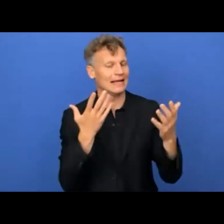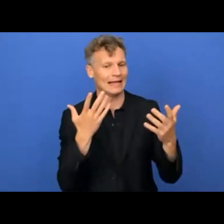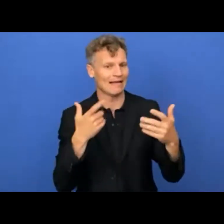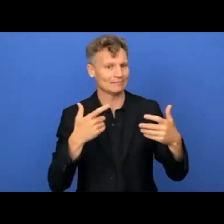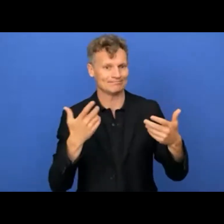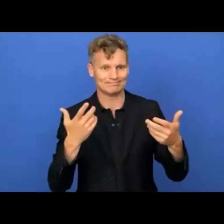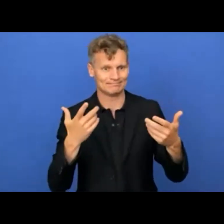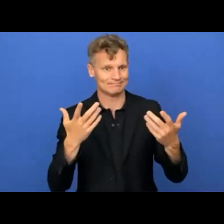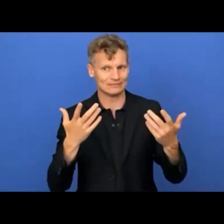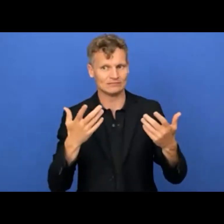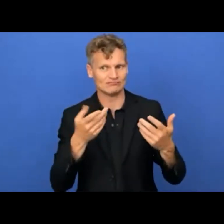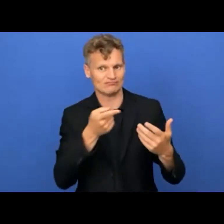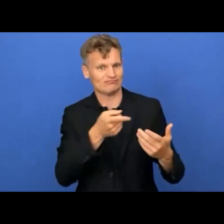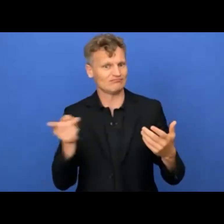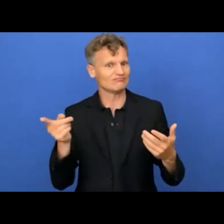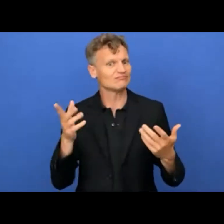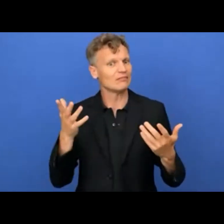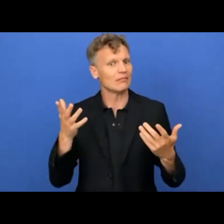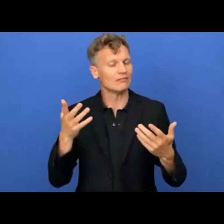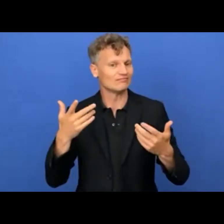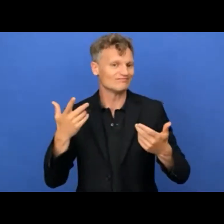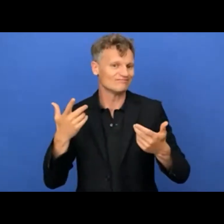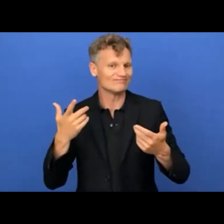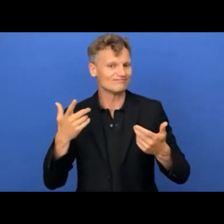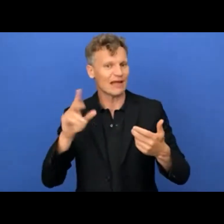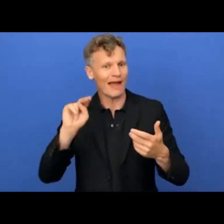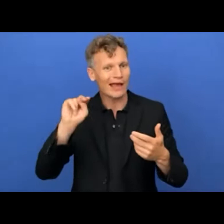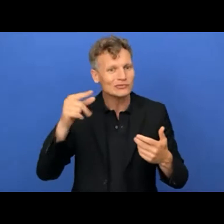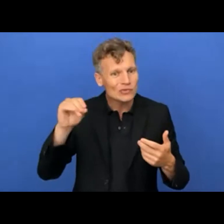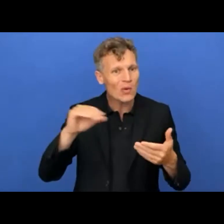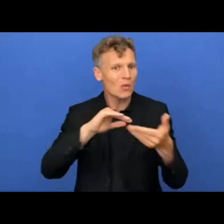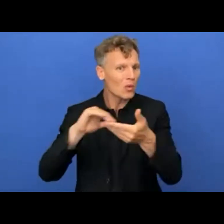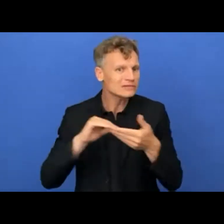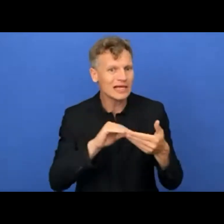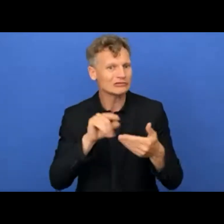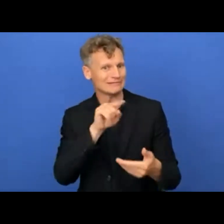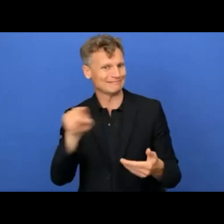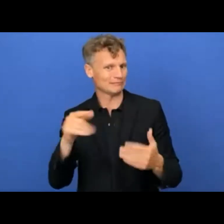c'est la rapidité. Et la souplesse des acteurs non étatiques qui permettent d'offrir ce service.